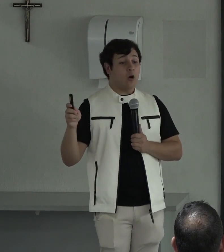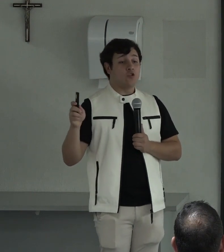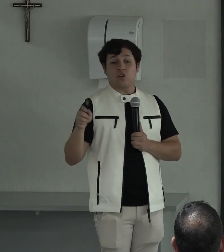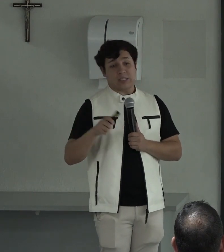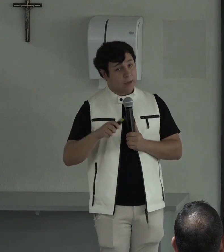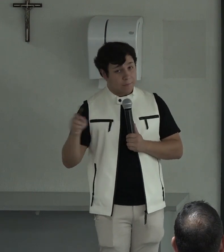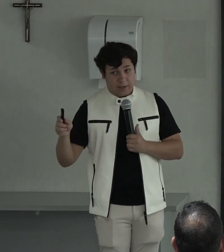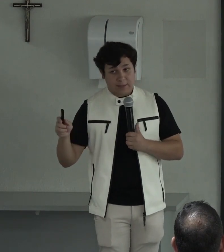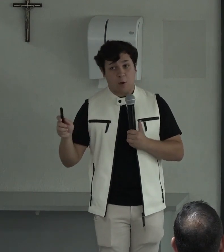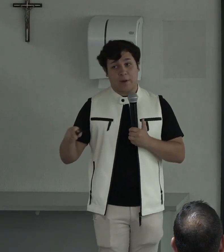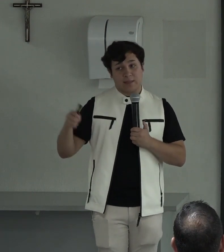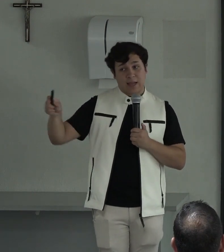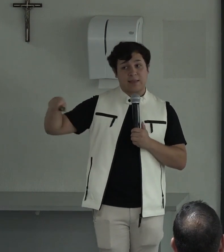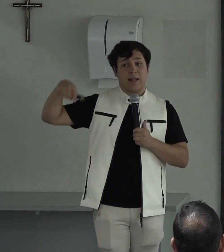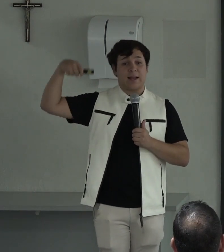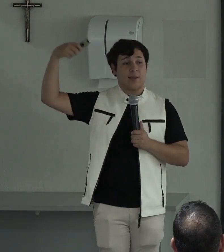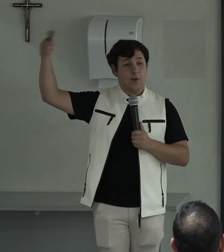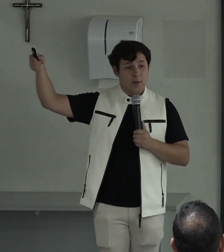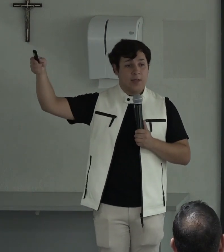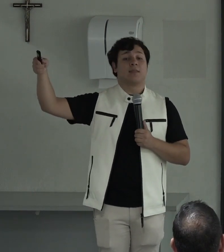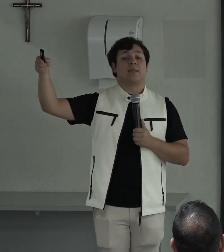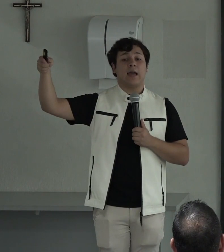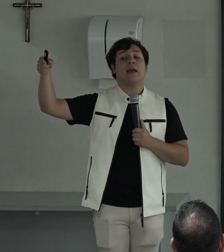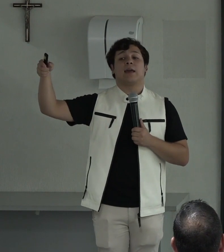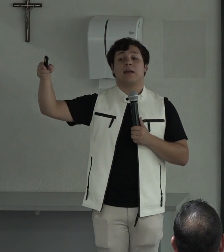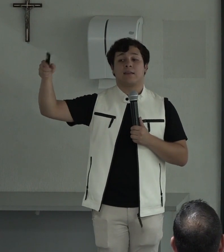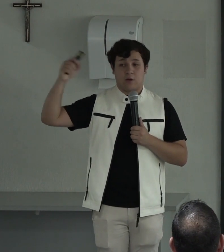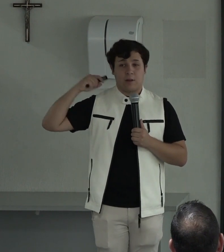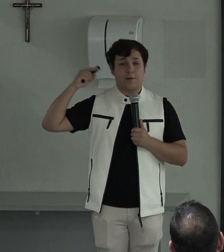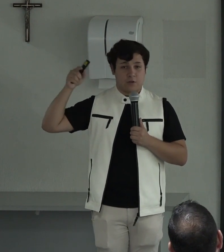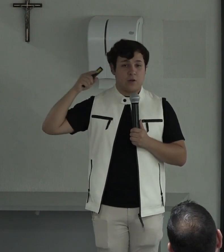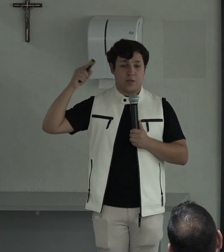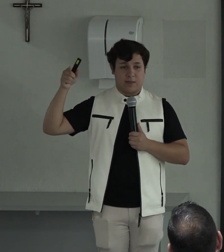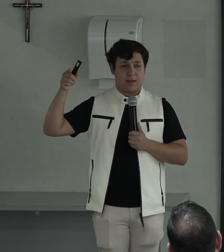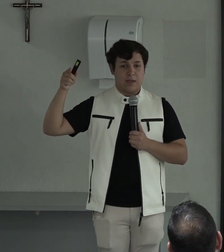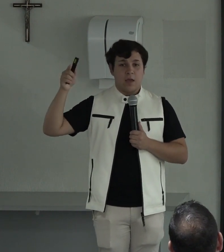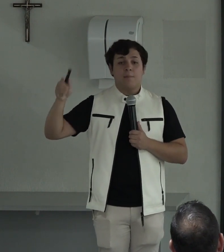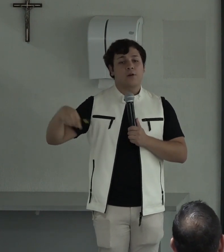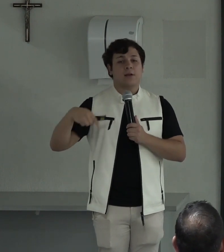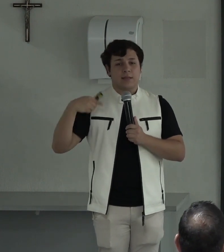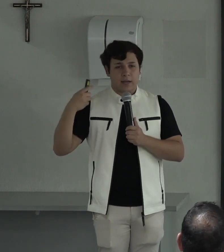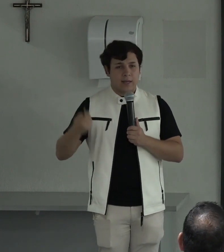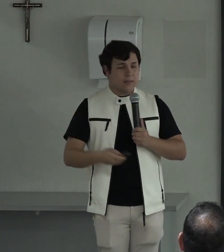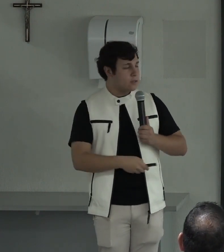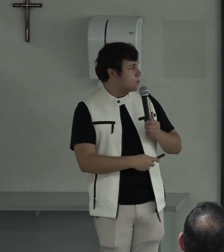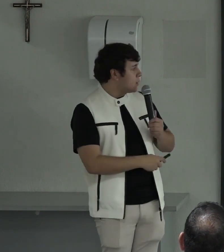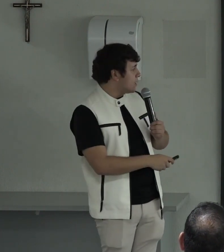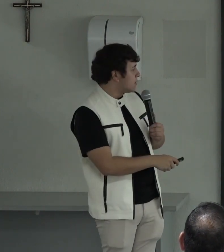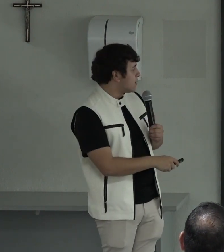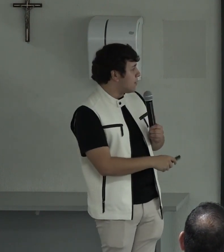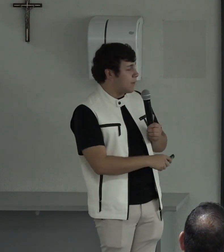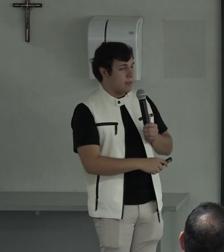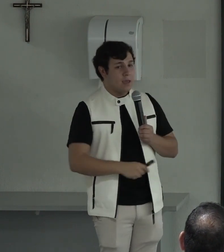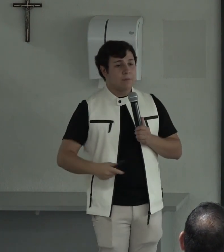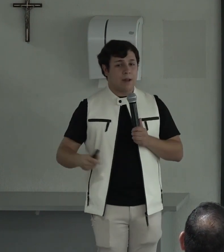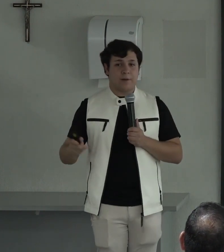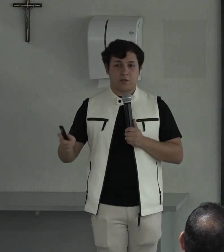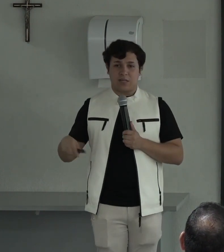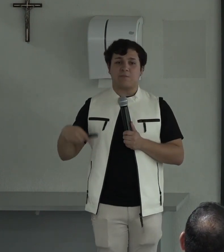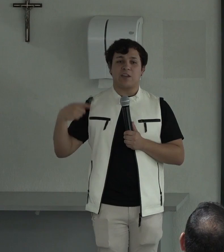no siempre se aumenta a tal grado de ser una persona oyente. Por lo general, estos se utilizan también para personas mayores